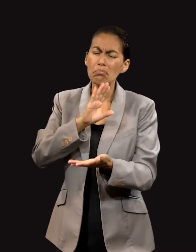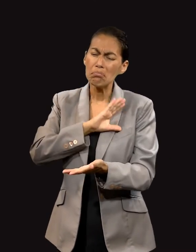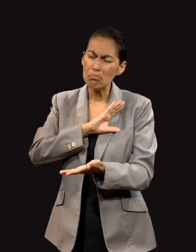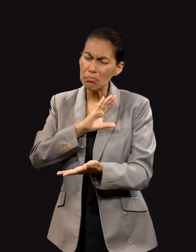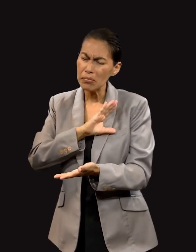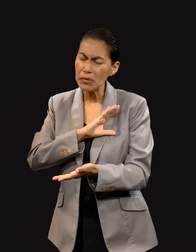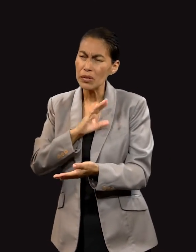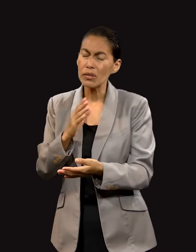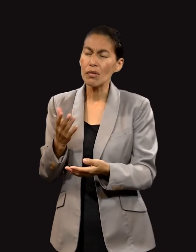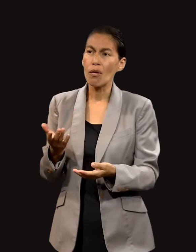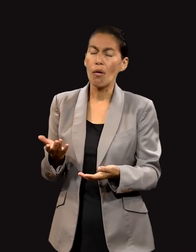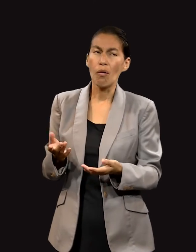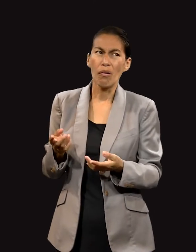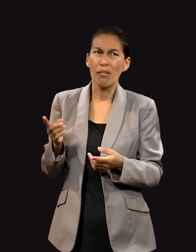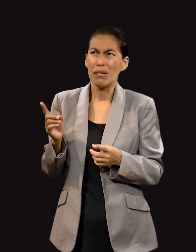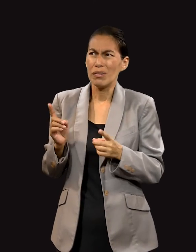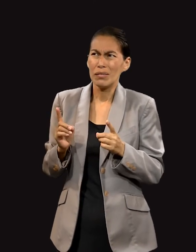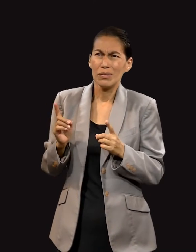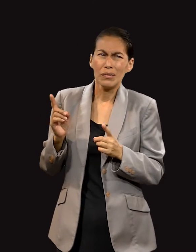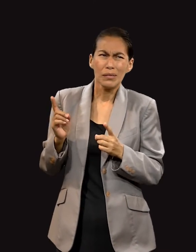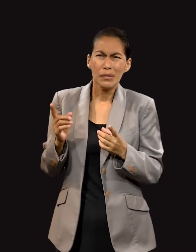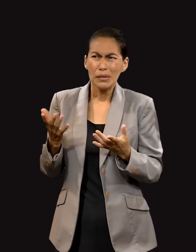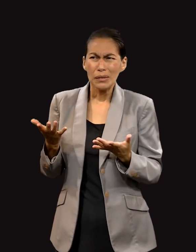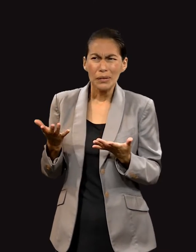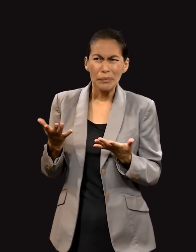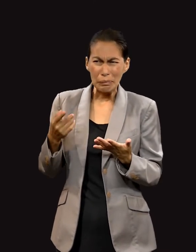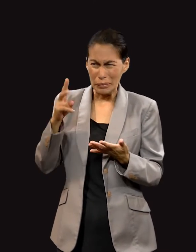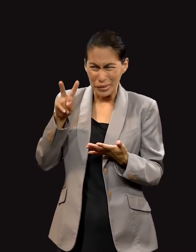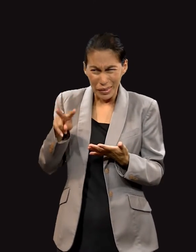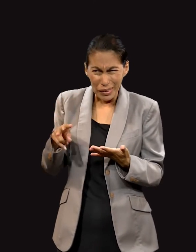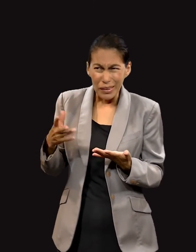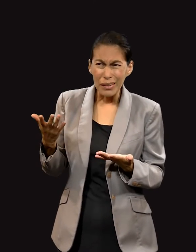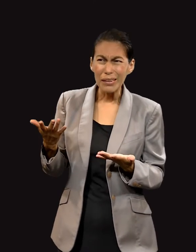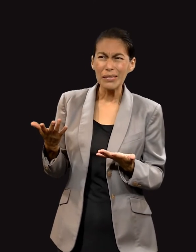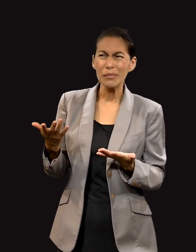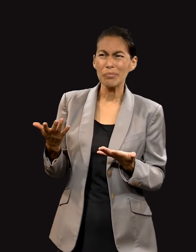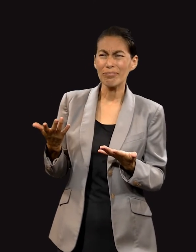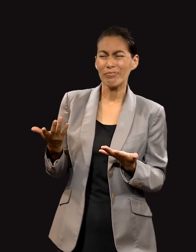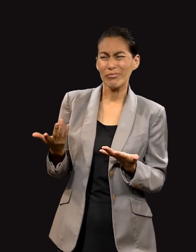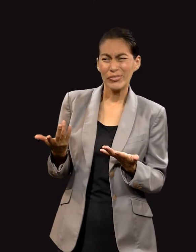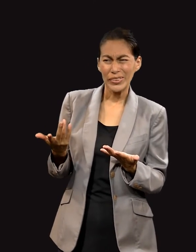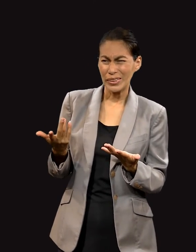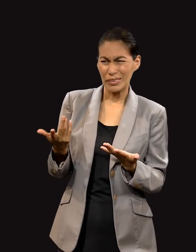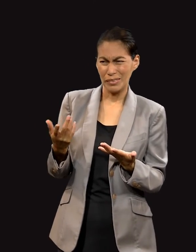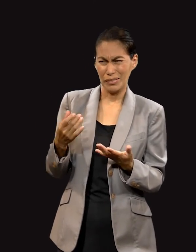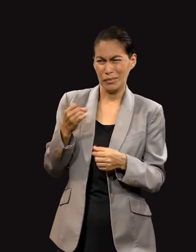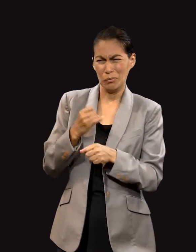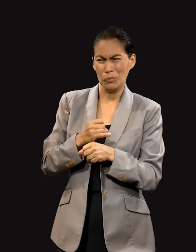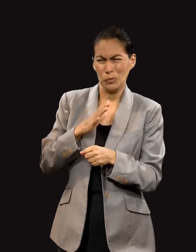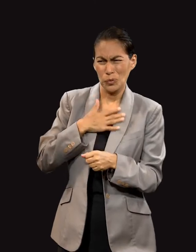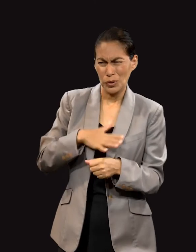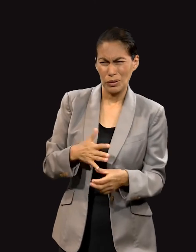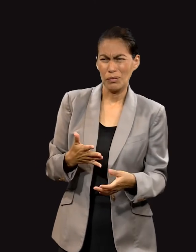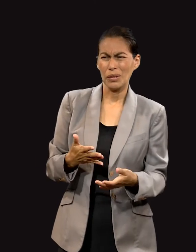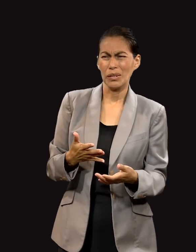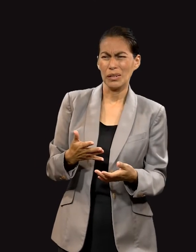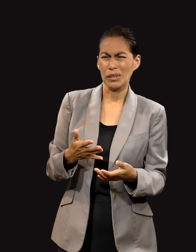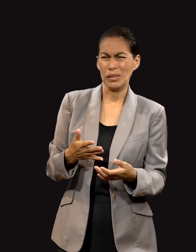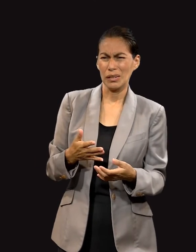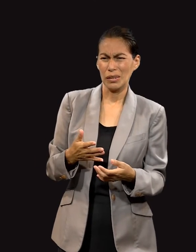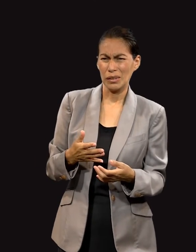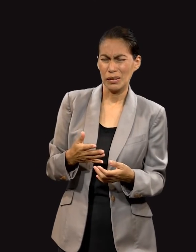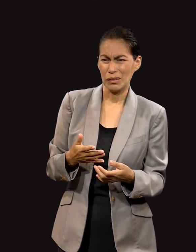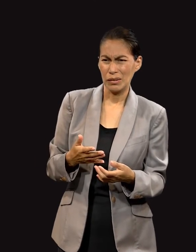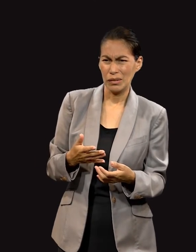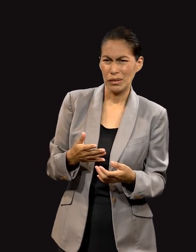amable y todo, pues, así como que ella dudaba, como que ella no lo podía creer, como que era algo imposible, ¿no?